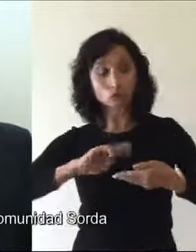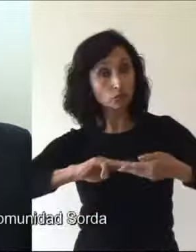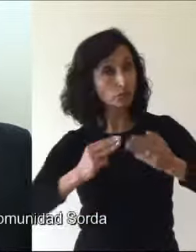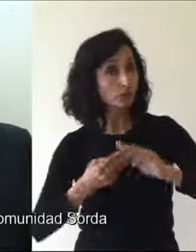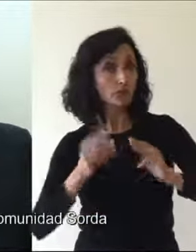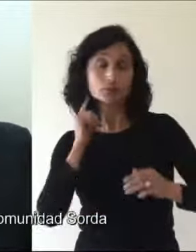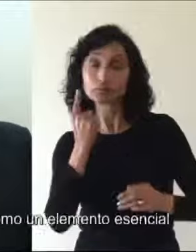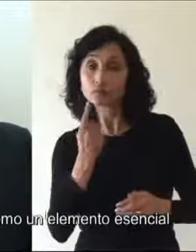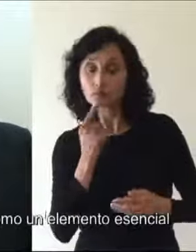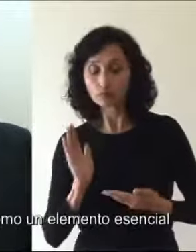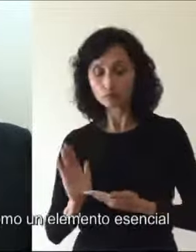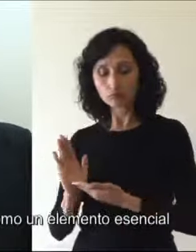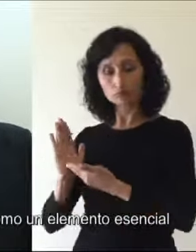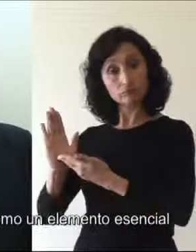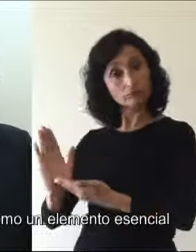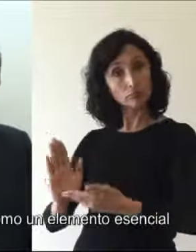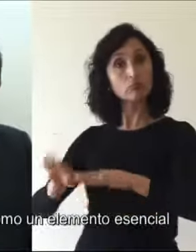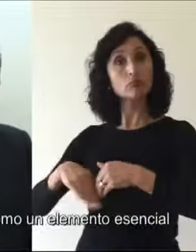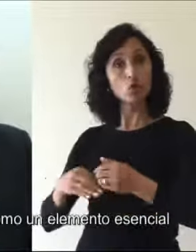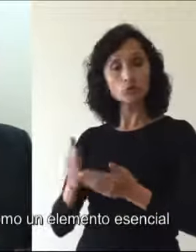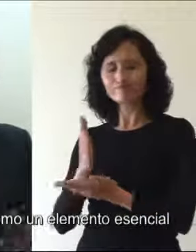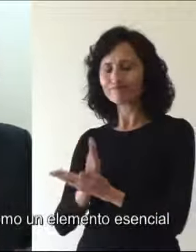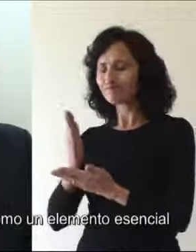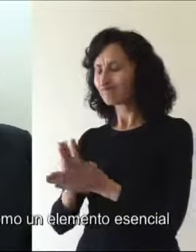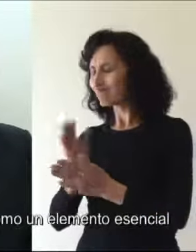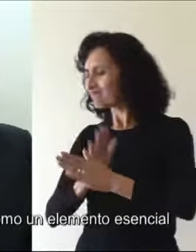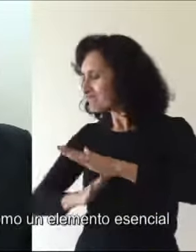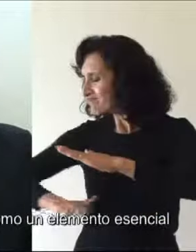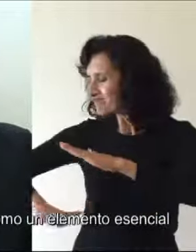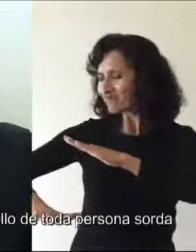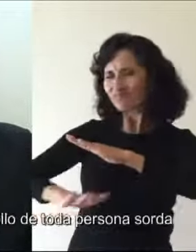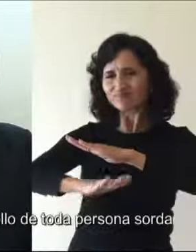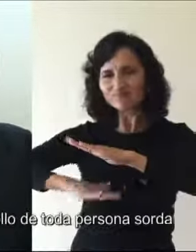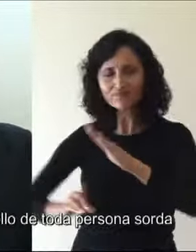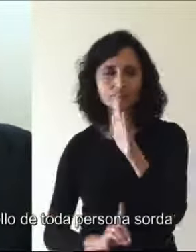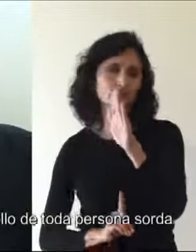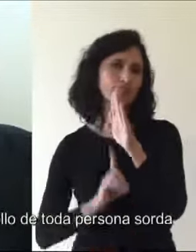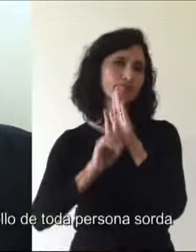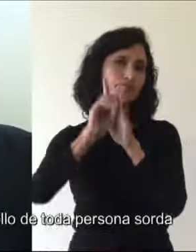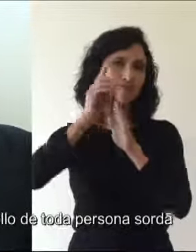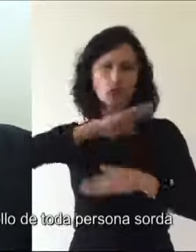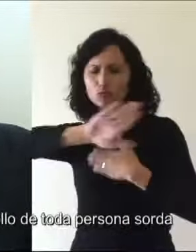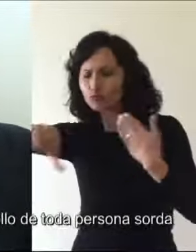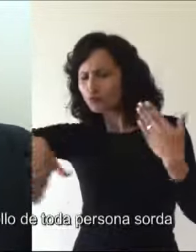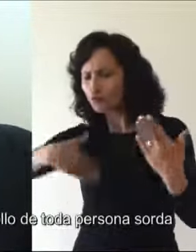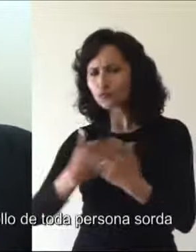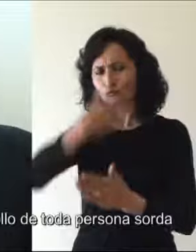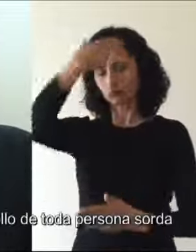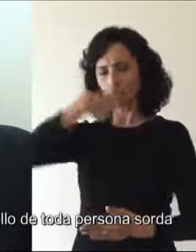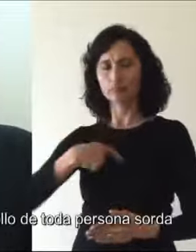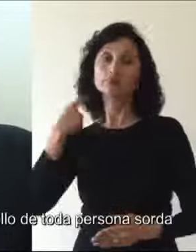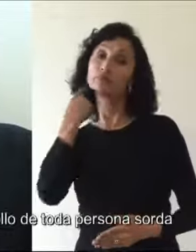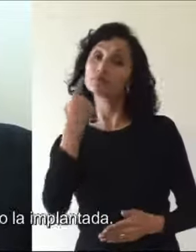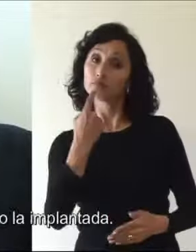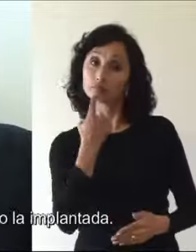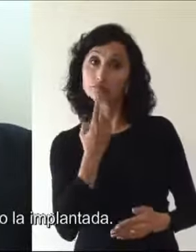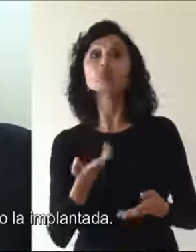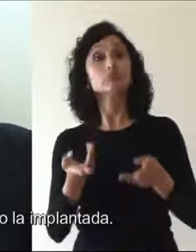La comunidad sorda se presenta como un elemento esencial para el desarrollo de toda persona